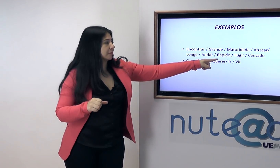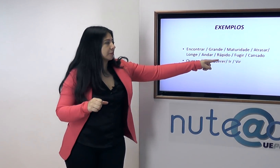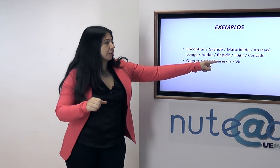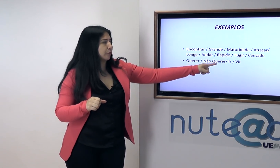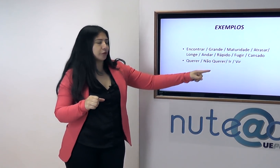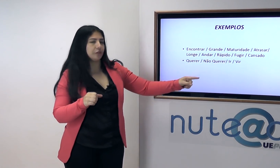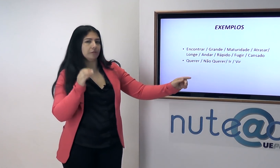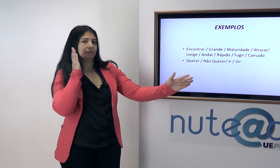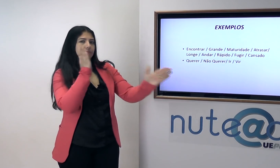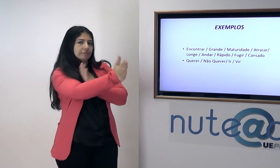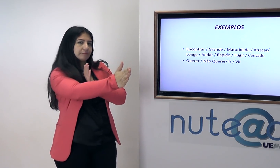Fugir.